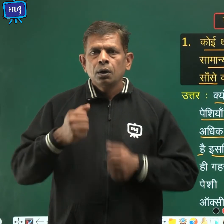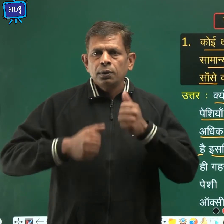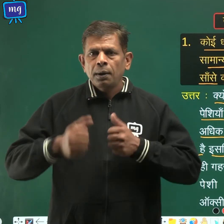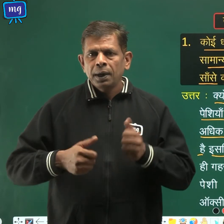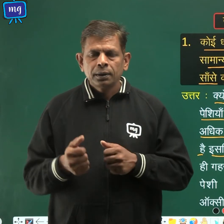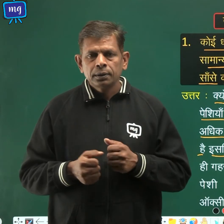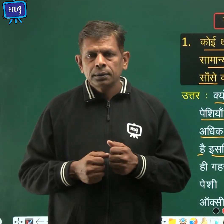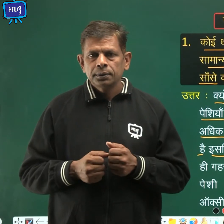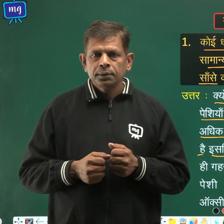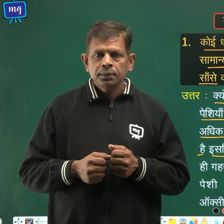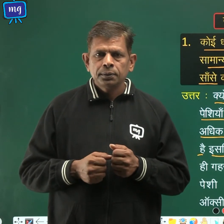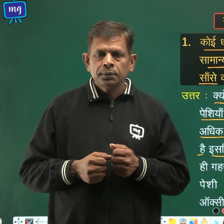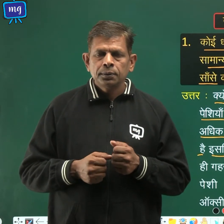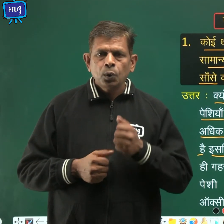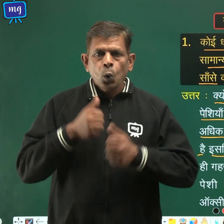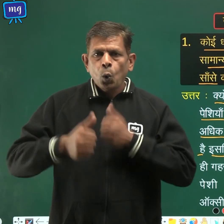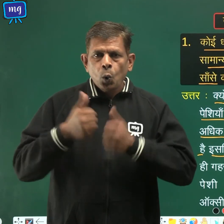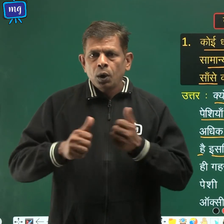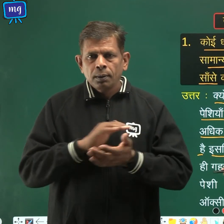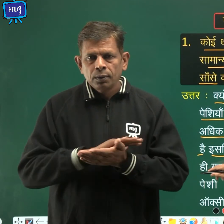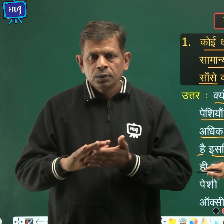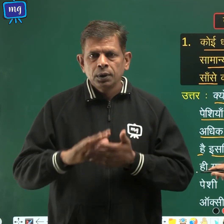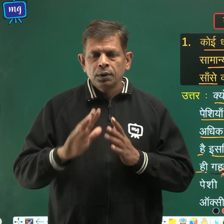धावक दौड़ समाप्त होते ही